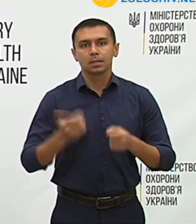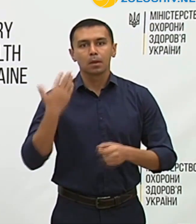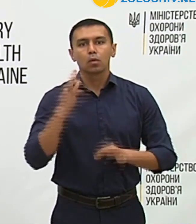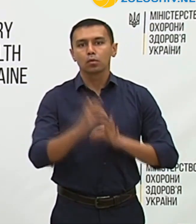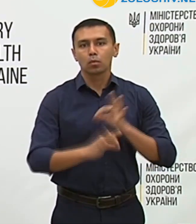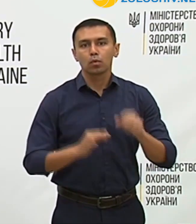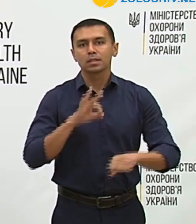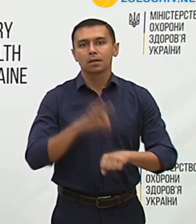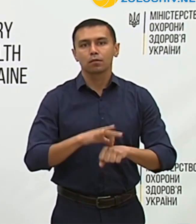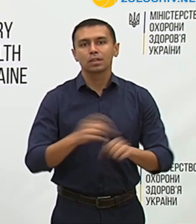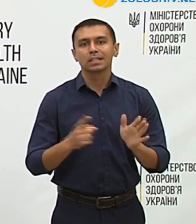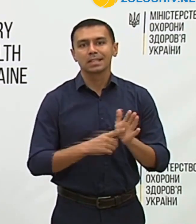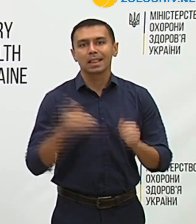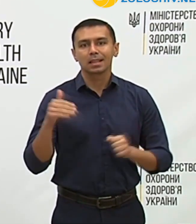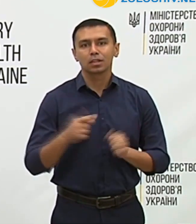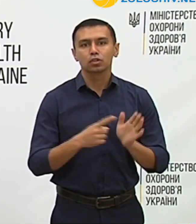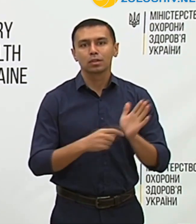За минулу добу захворіло